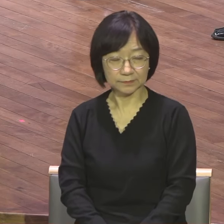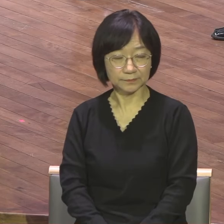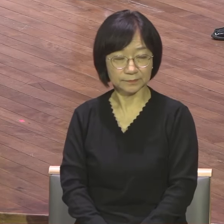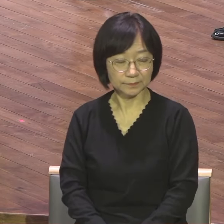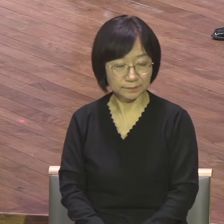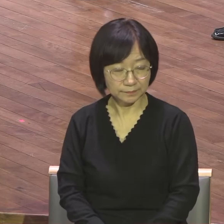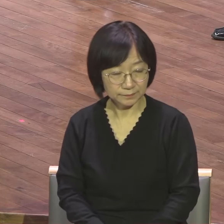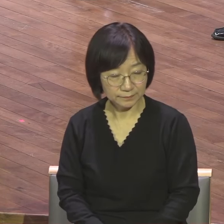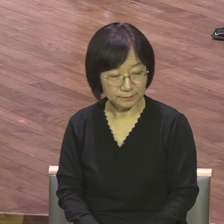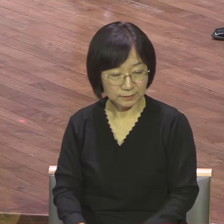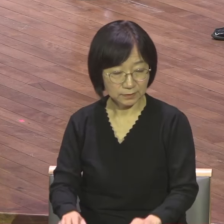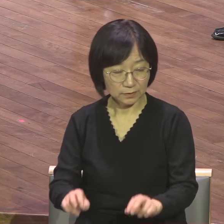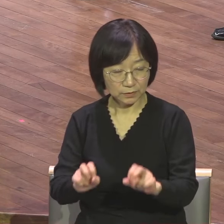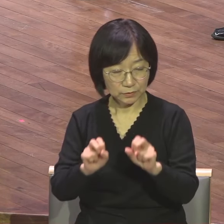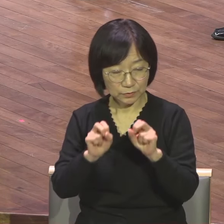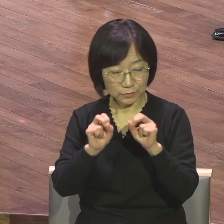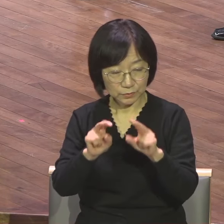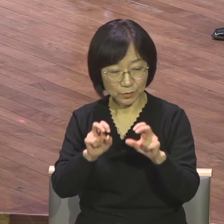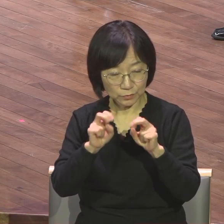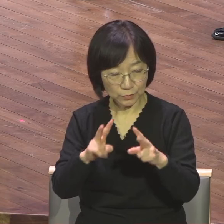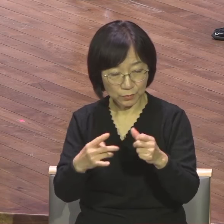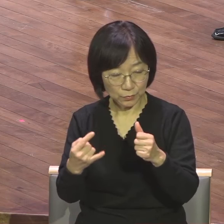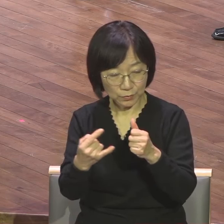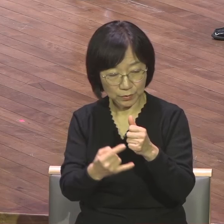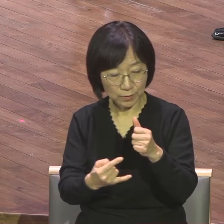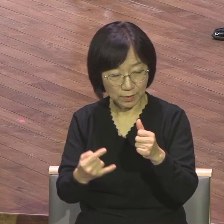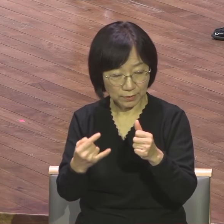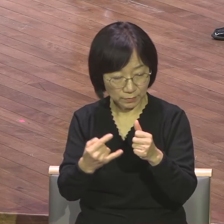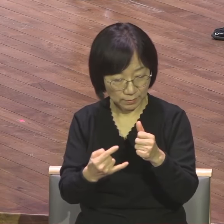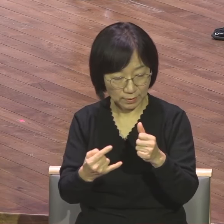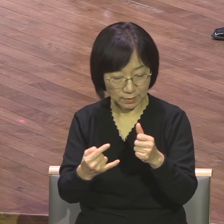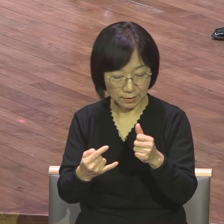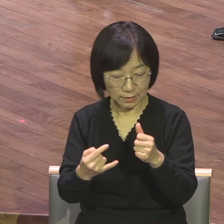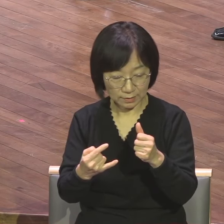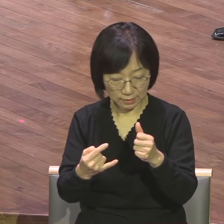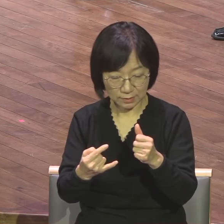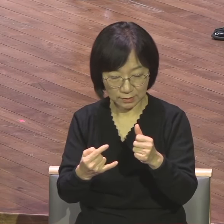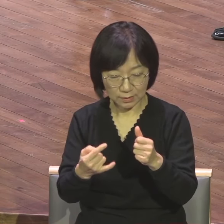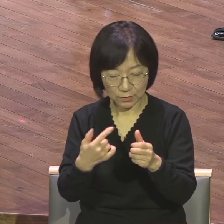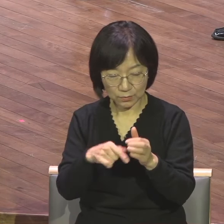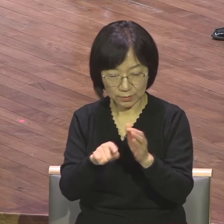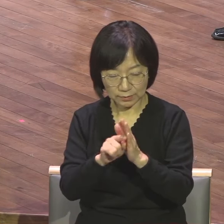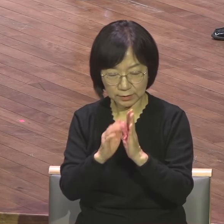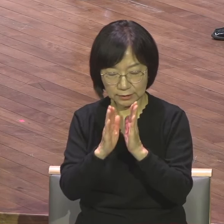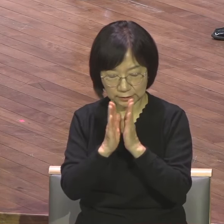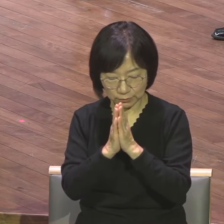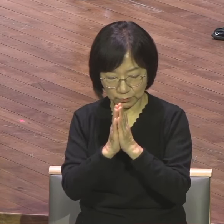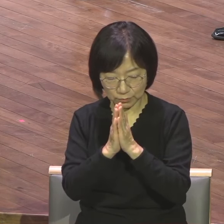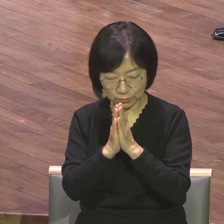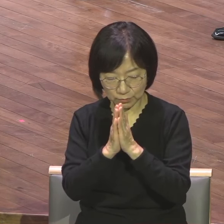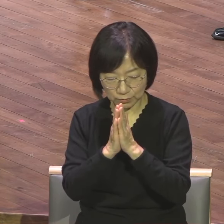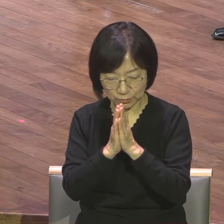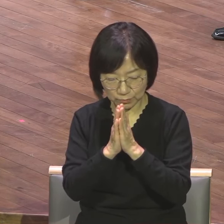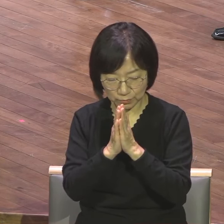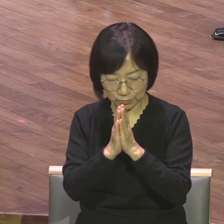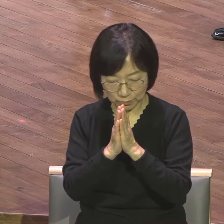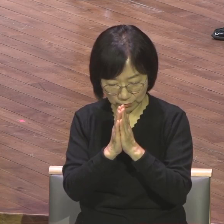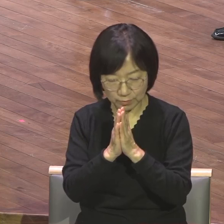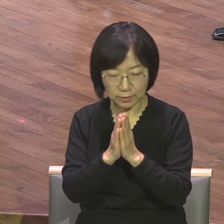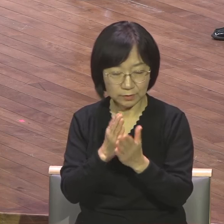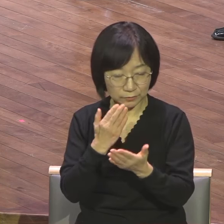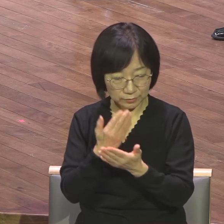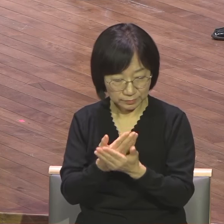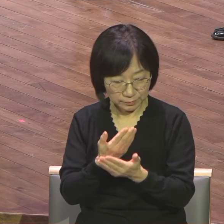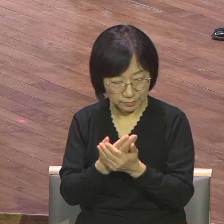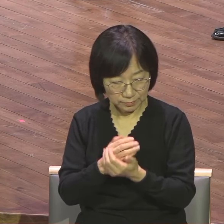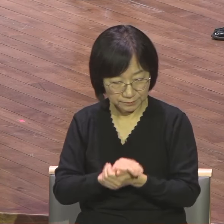선교를 위한 예원교회에 선교위원회를 세우셨습니다. 선교위원회를 위해 기도하는 것이 곧 선교임을 믿습니다.